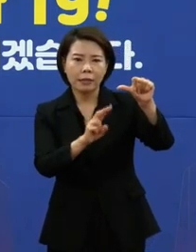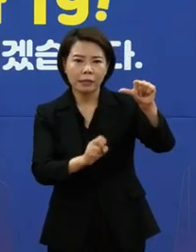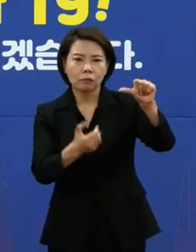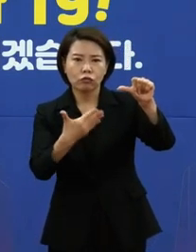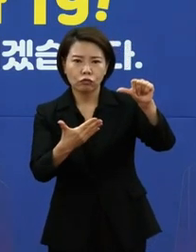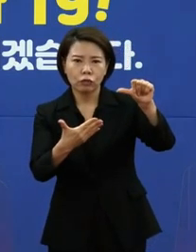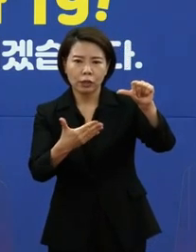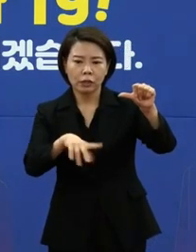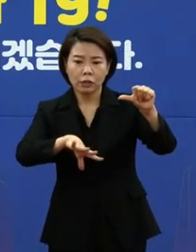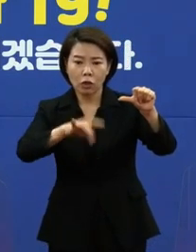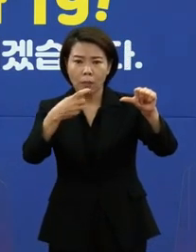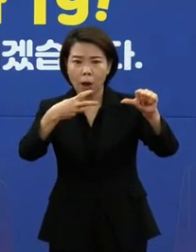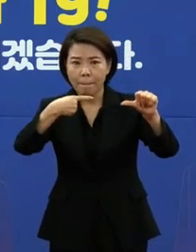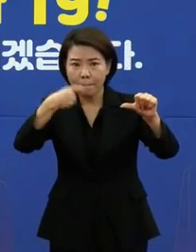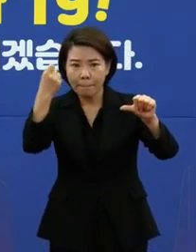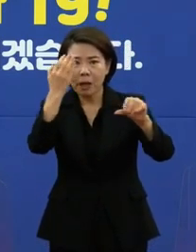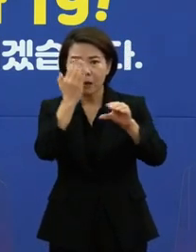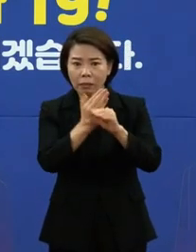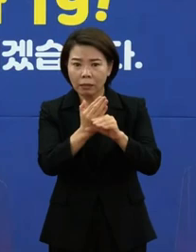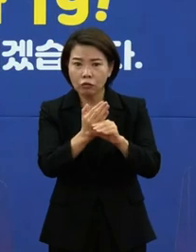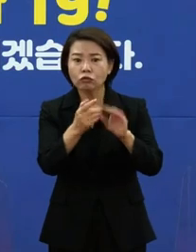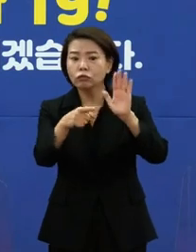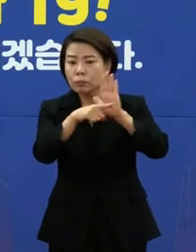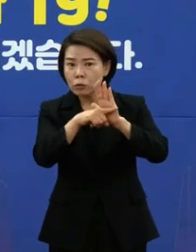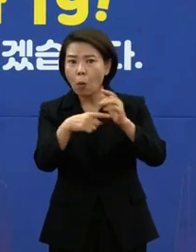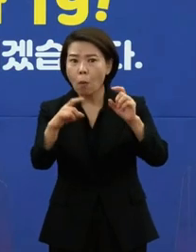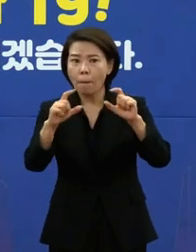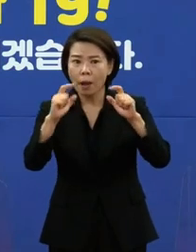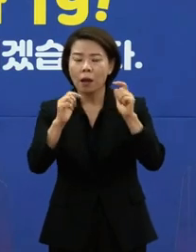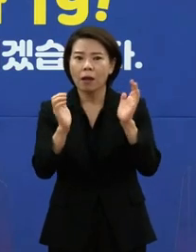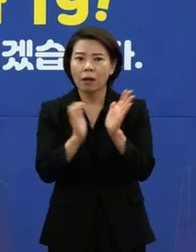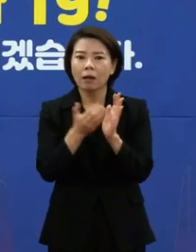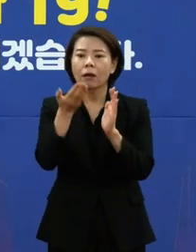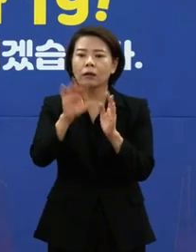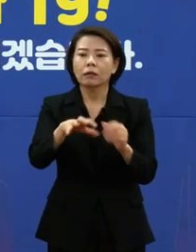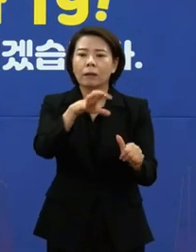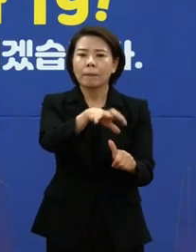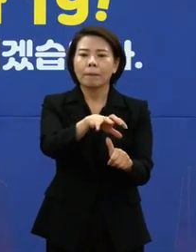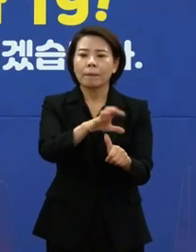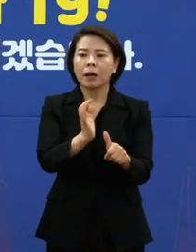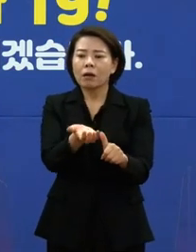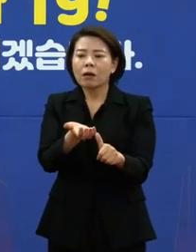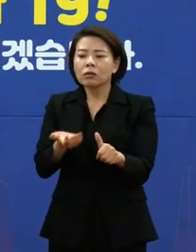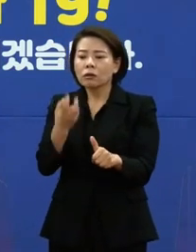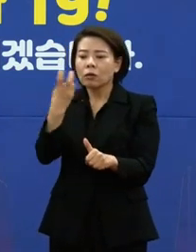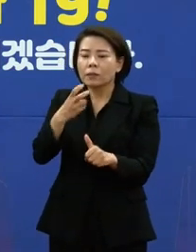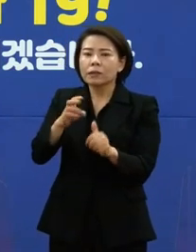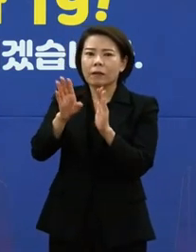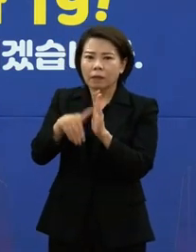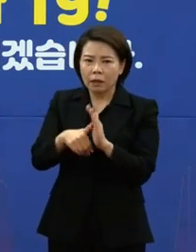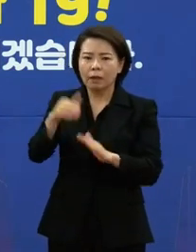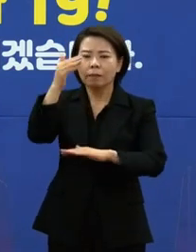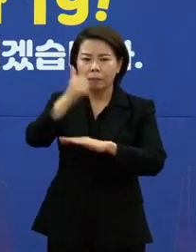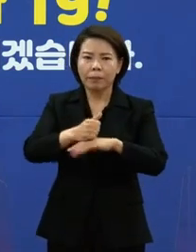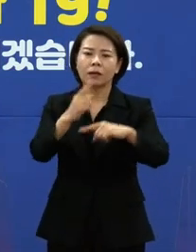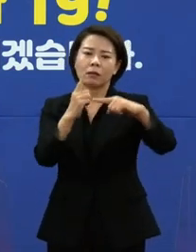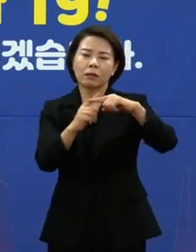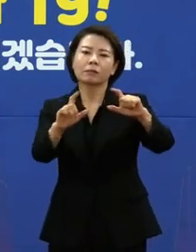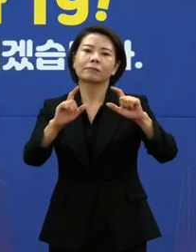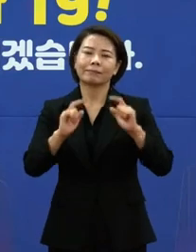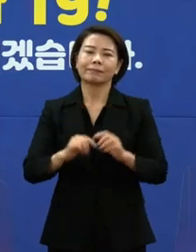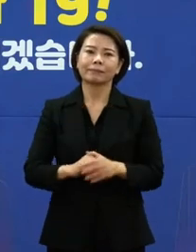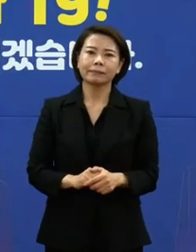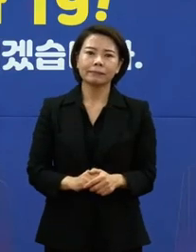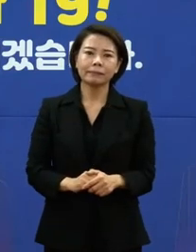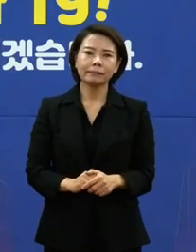실시한 첫 검사에서는 음성으로 확인되었으나 격리 해제 전 검사에서 최종 양성 통보를